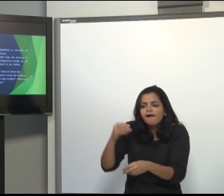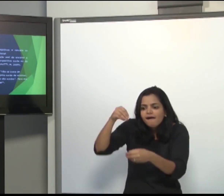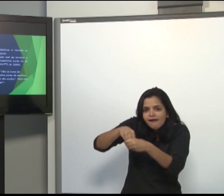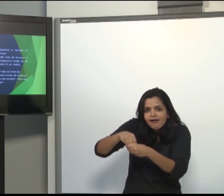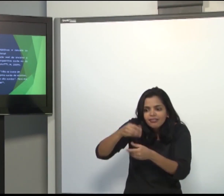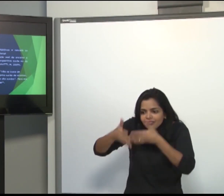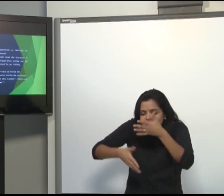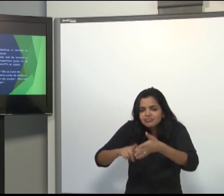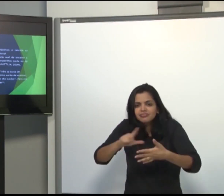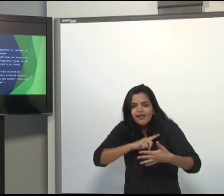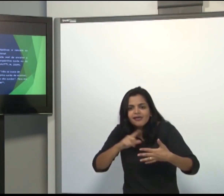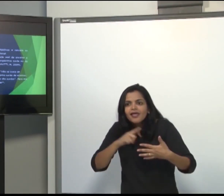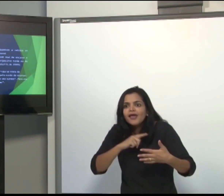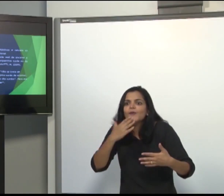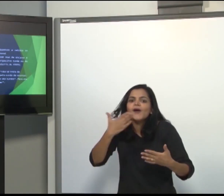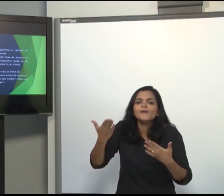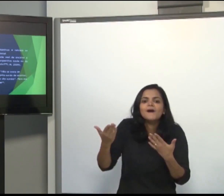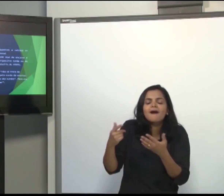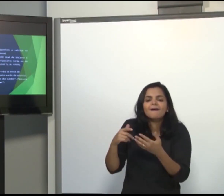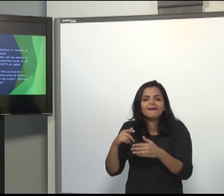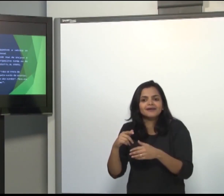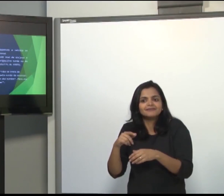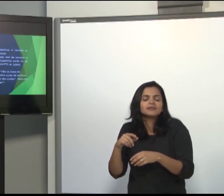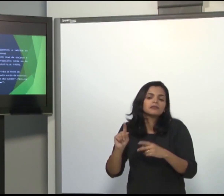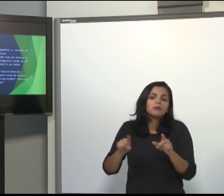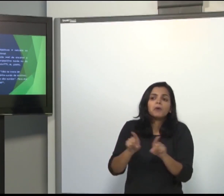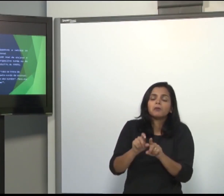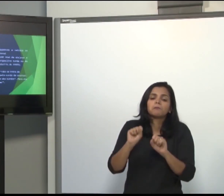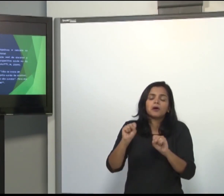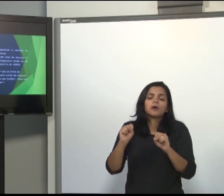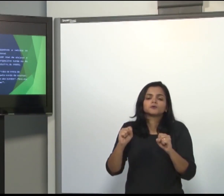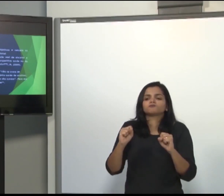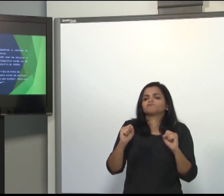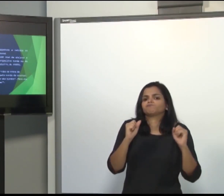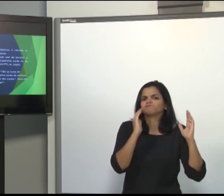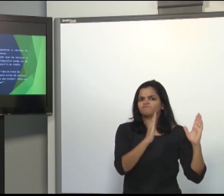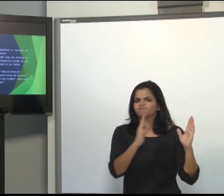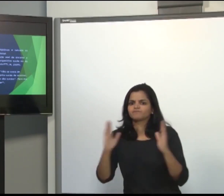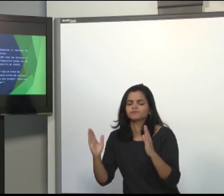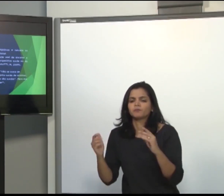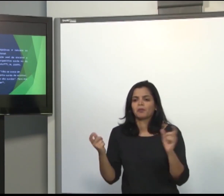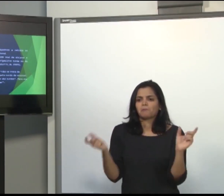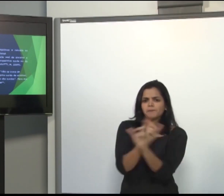no contexto da língua de sinais, você vai trabalhar com essas estruturas,